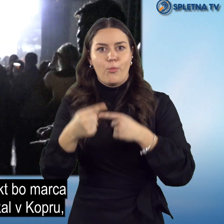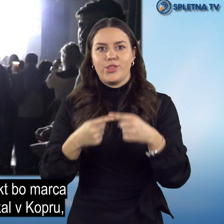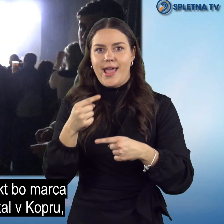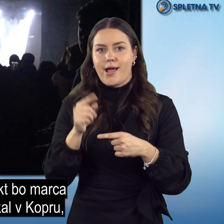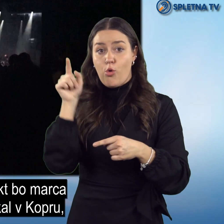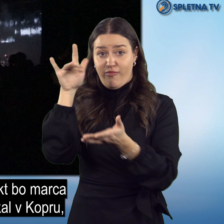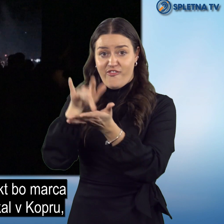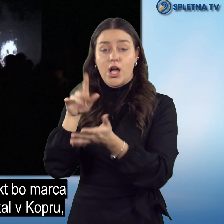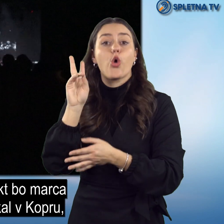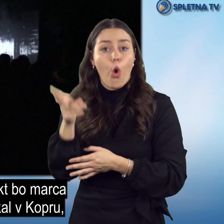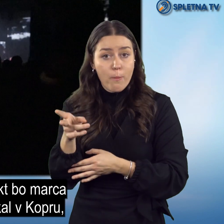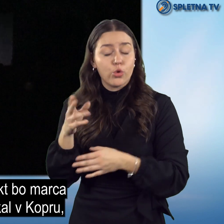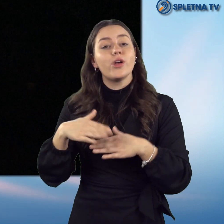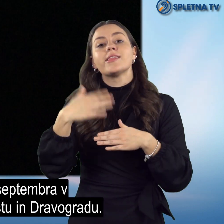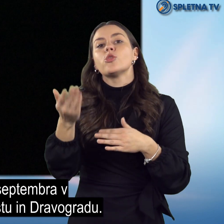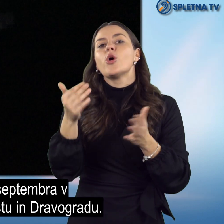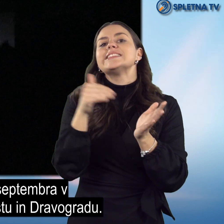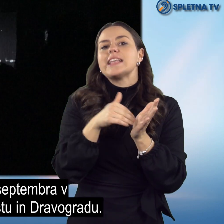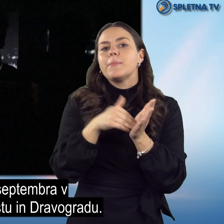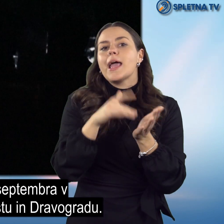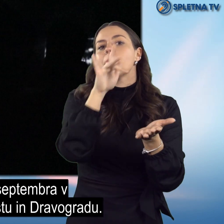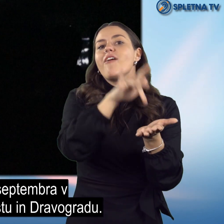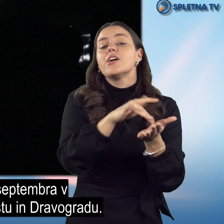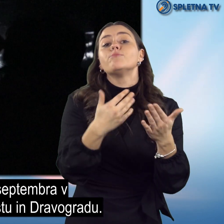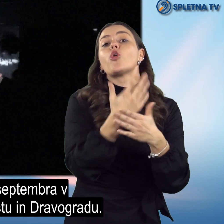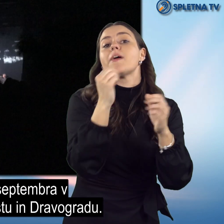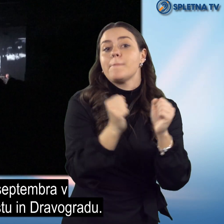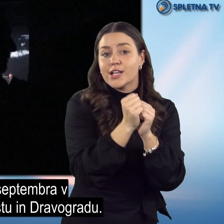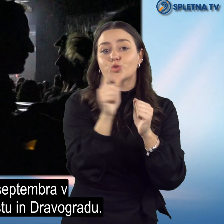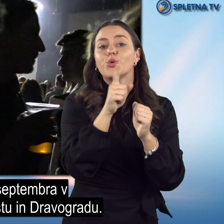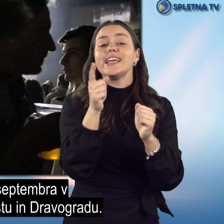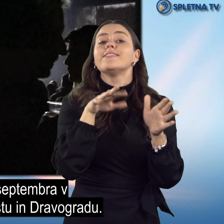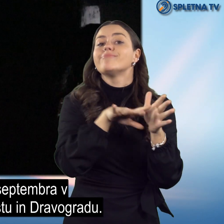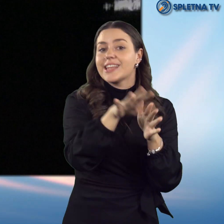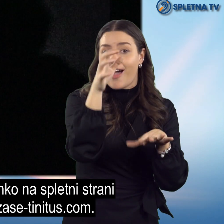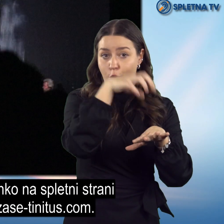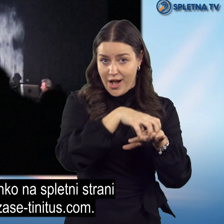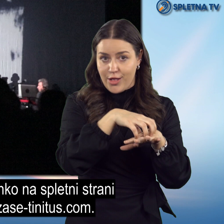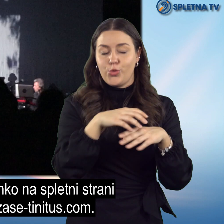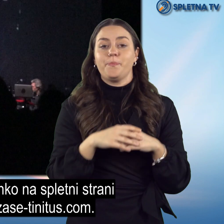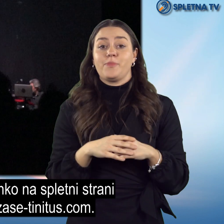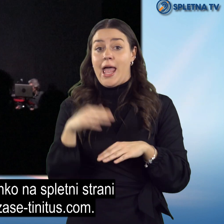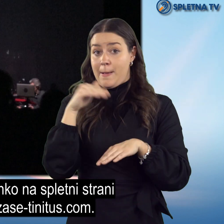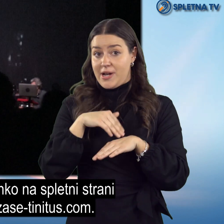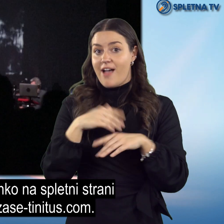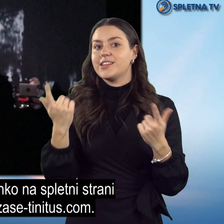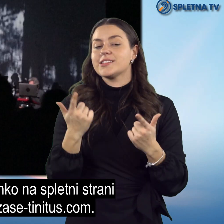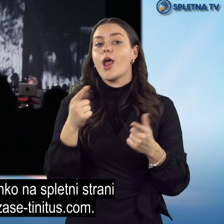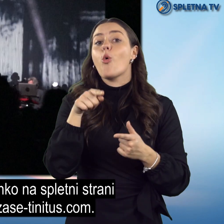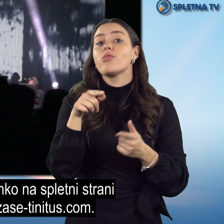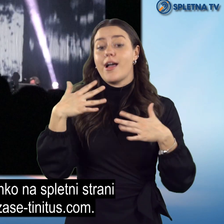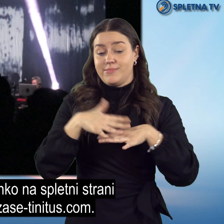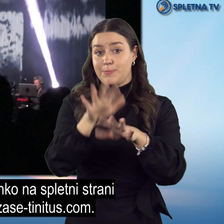Projekt bo marca potekal v Kopru, nato septembra v Novem mestu in Dravogradu. Prijavite se lahko na spletni strani